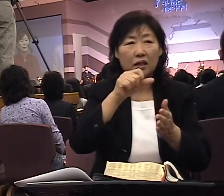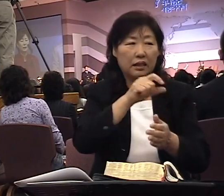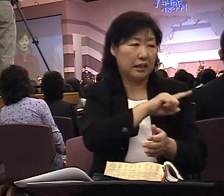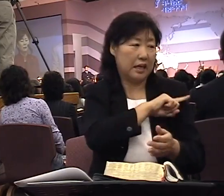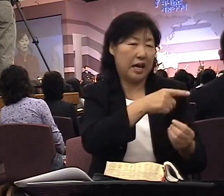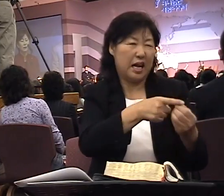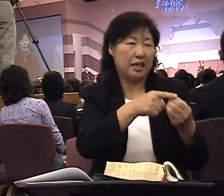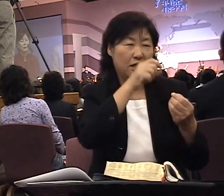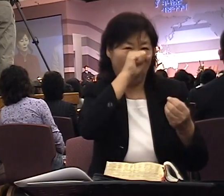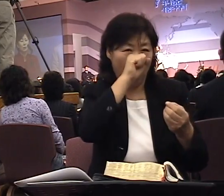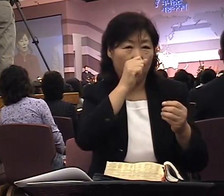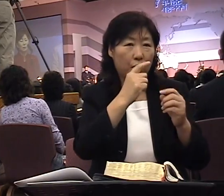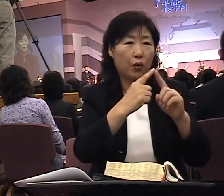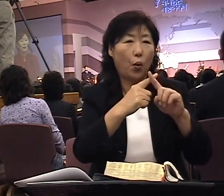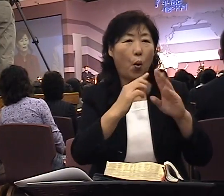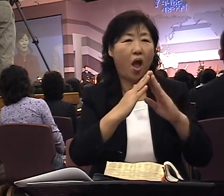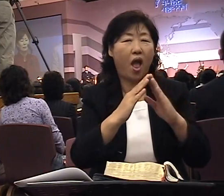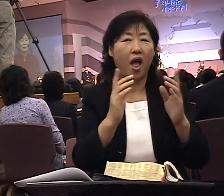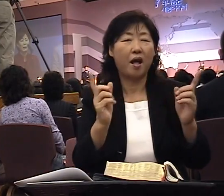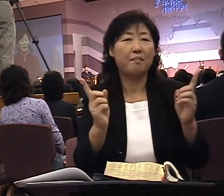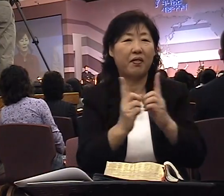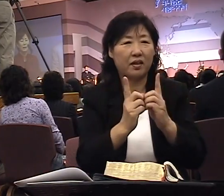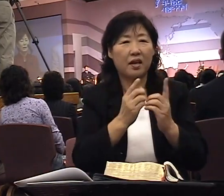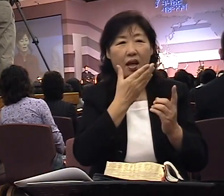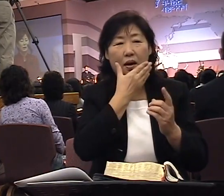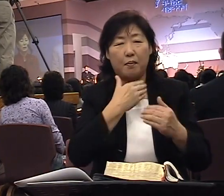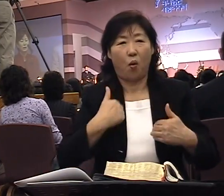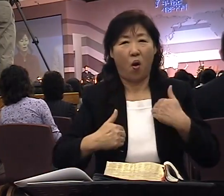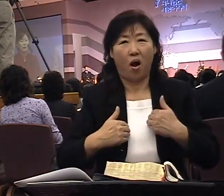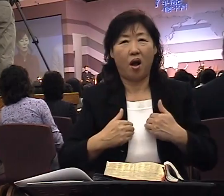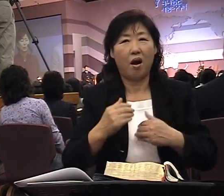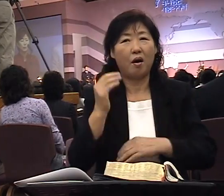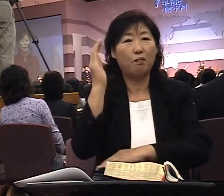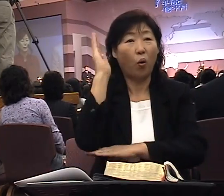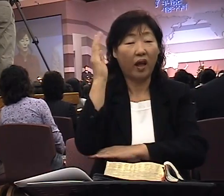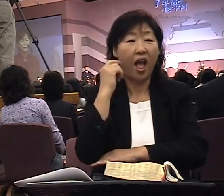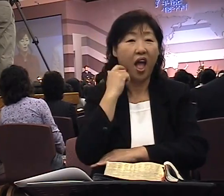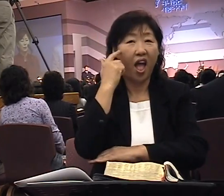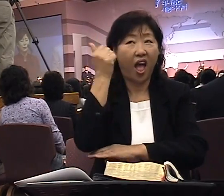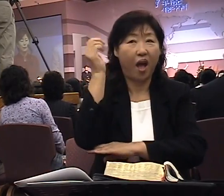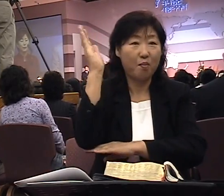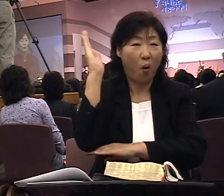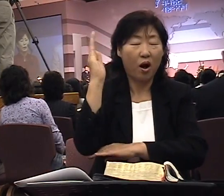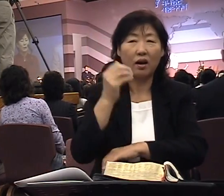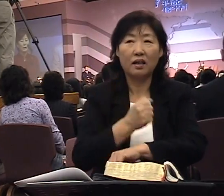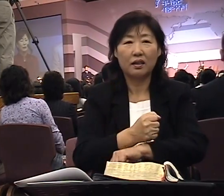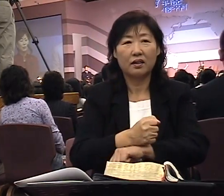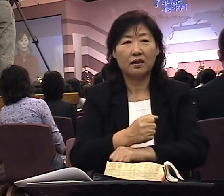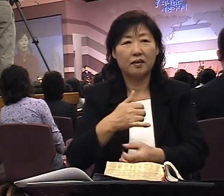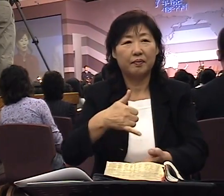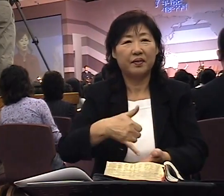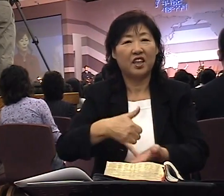교회를 만나서 행복한 목회를 했습니다. 인격적으로,